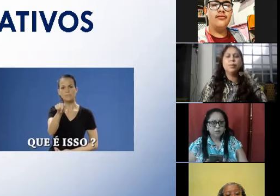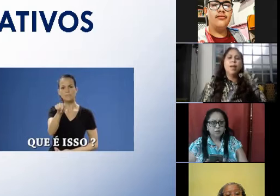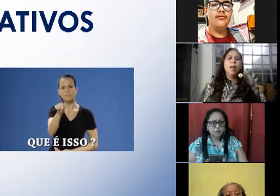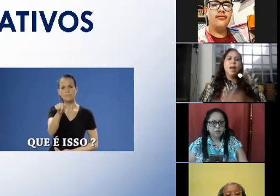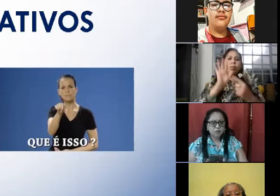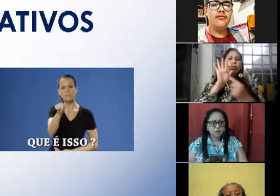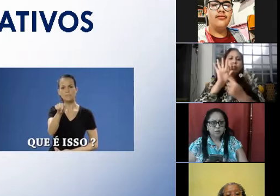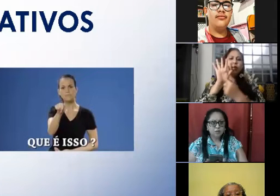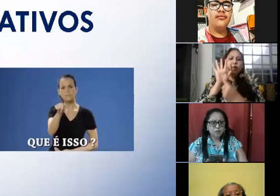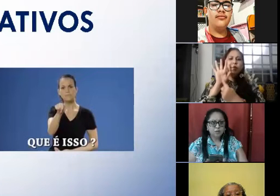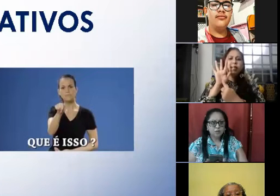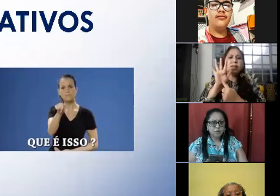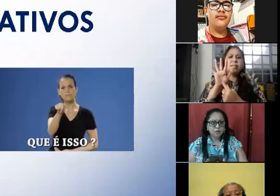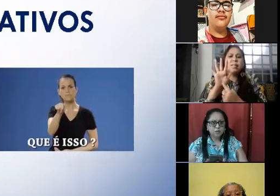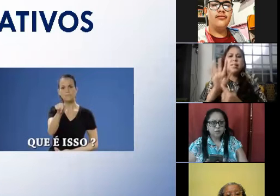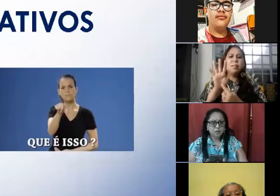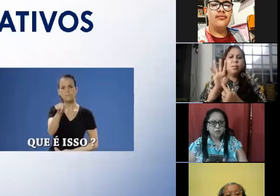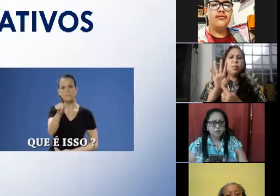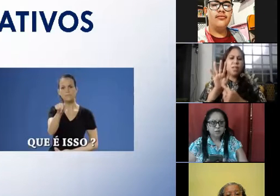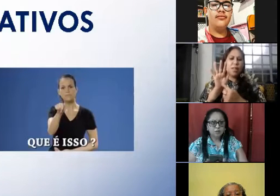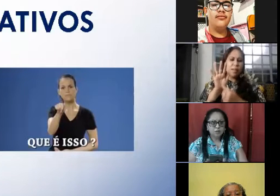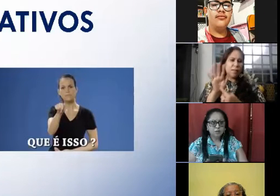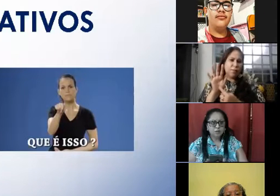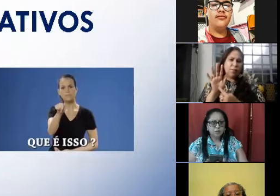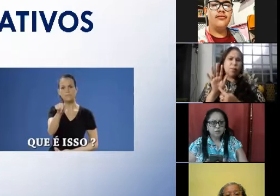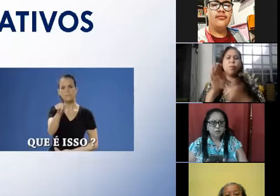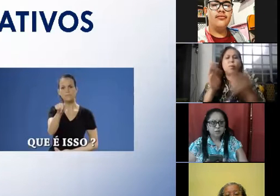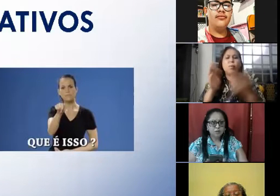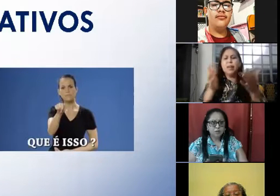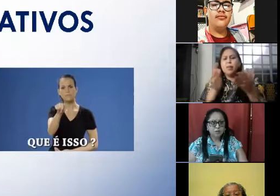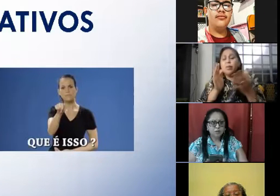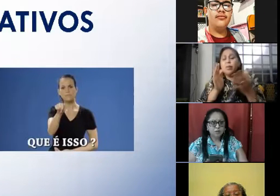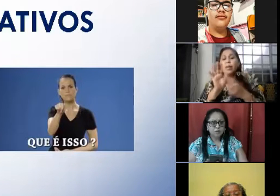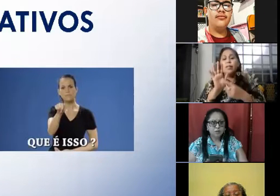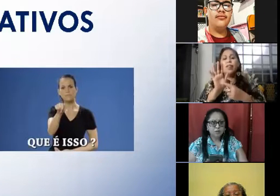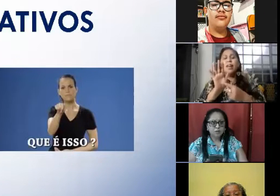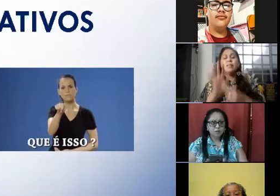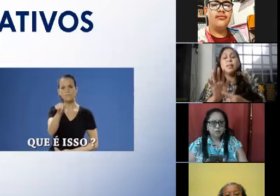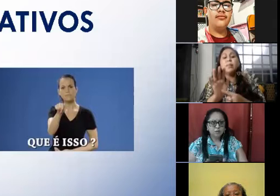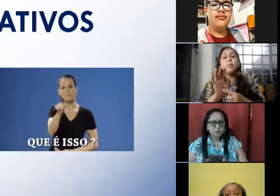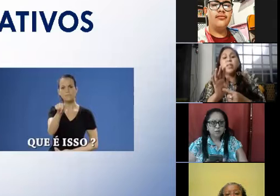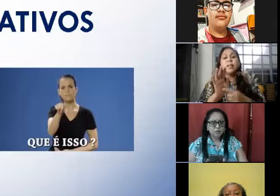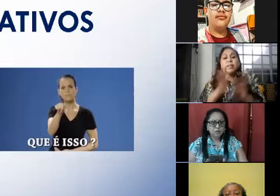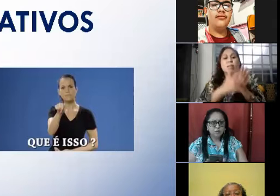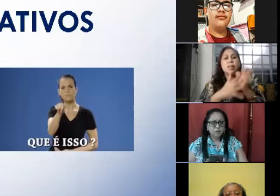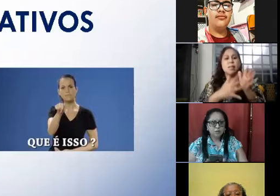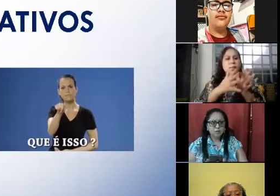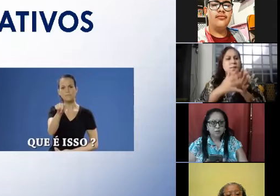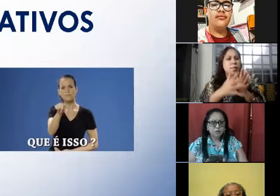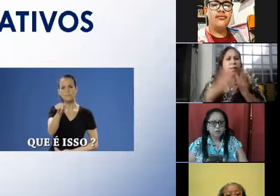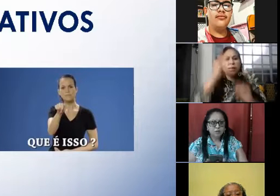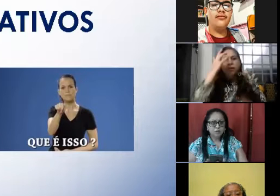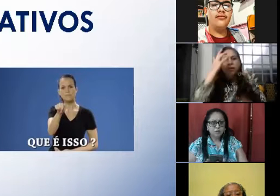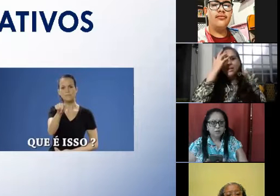Pronto. Agora os pronomes demonstrativos. Ora, como é que eu faço a demonstração em